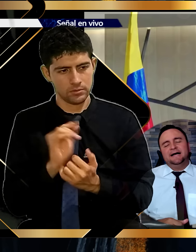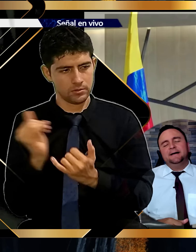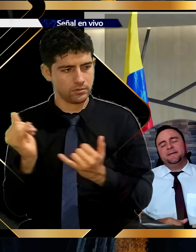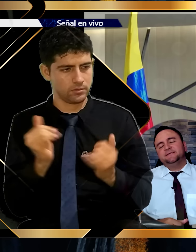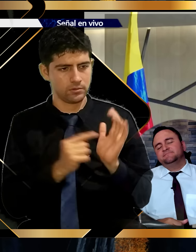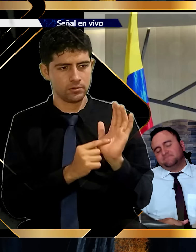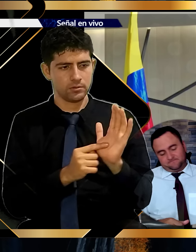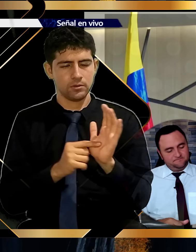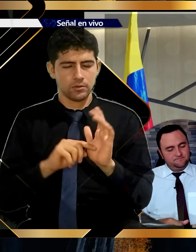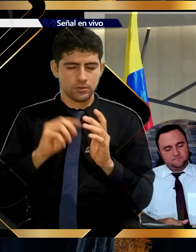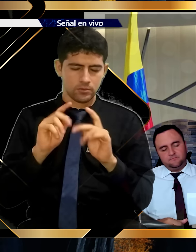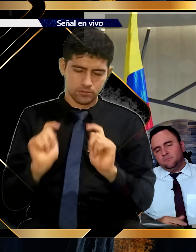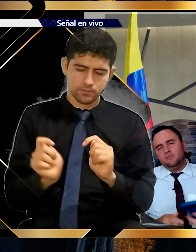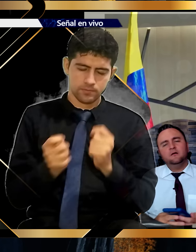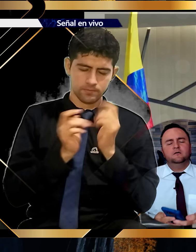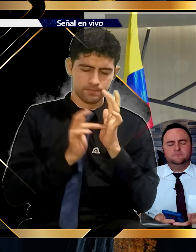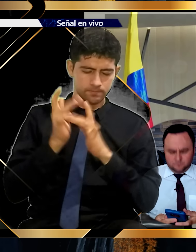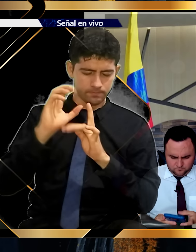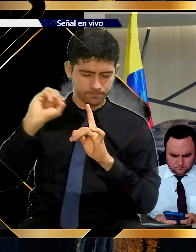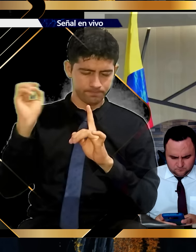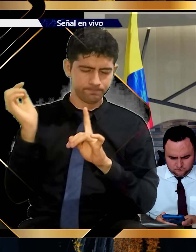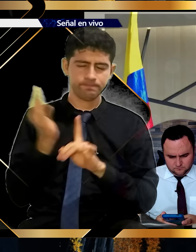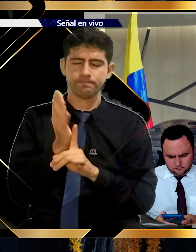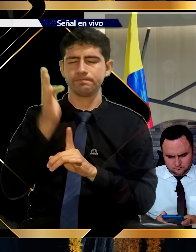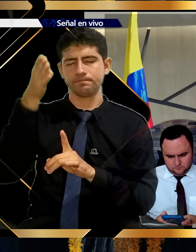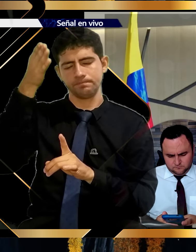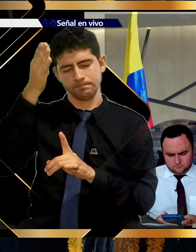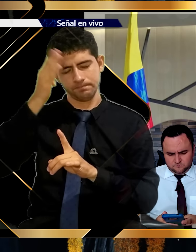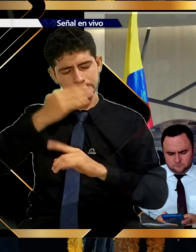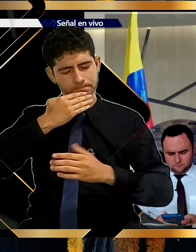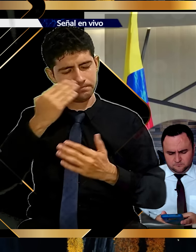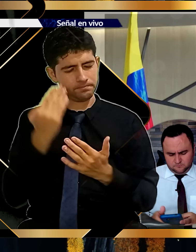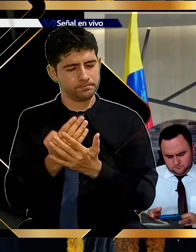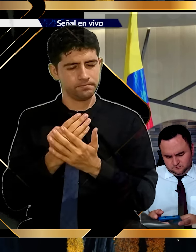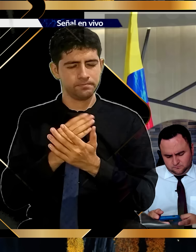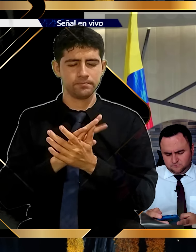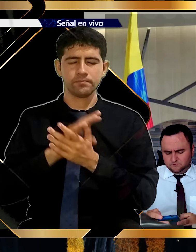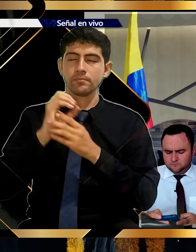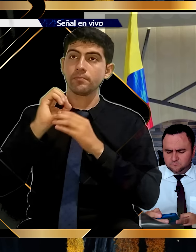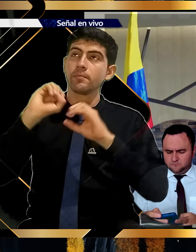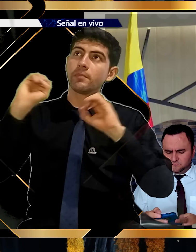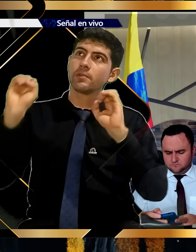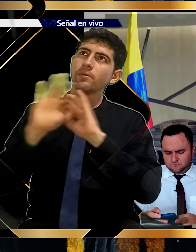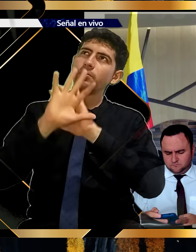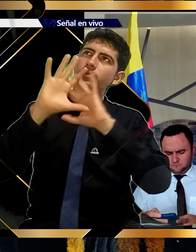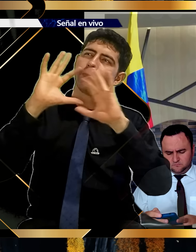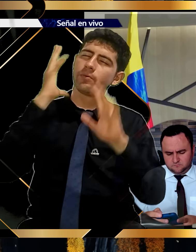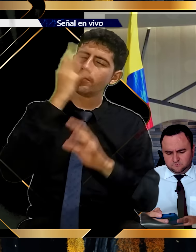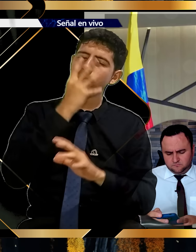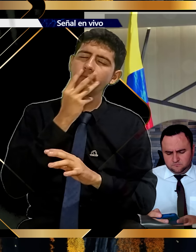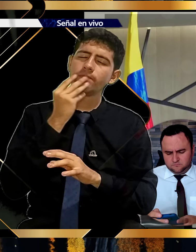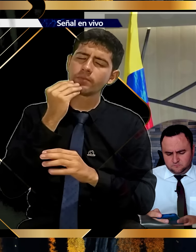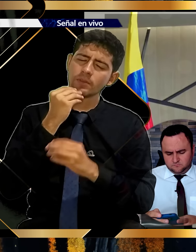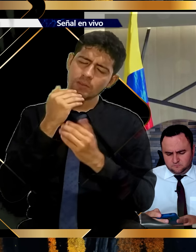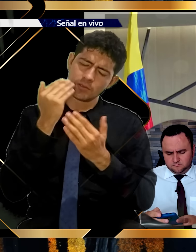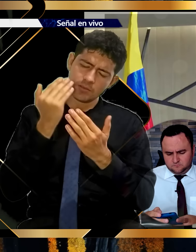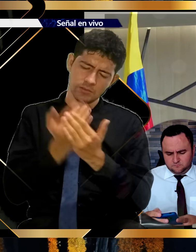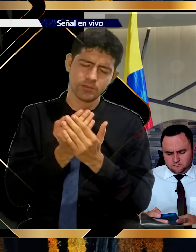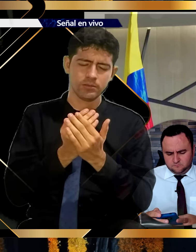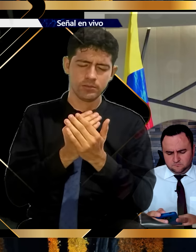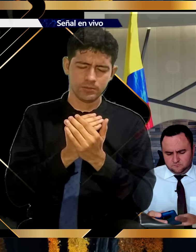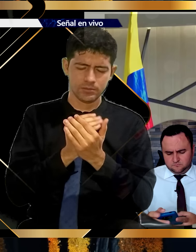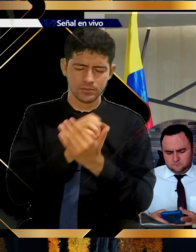Salvador Jesucristo. Soberano Dios, te damos gracias por esta mañana tan hermosa. Gracias por